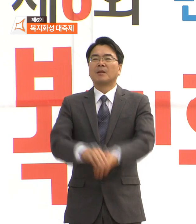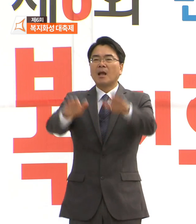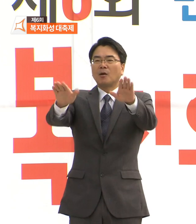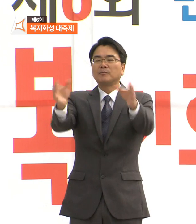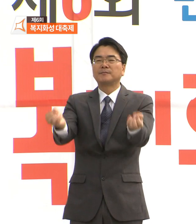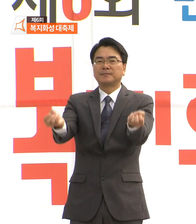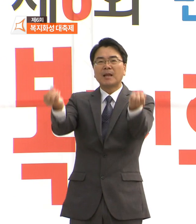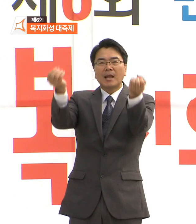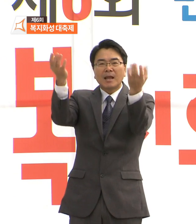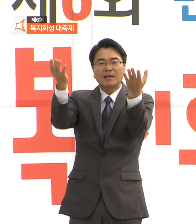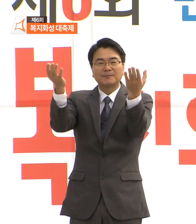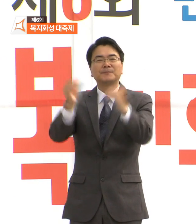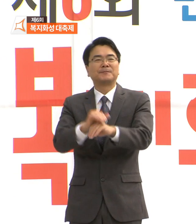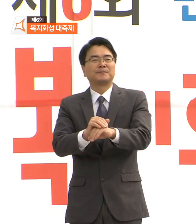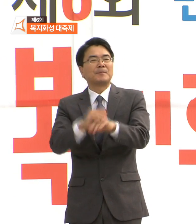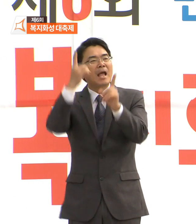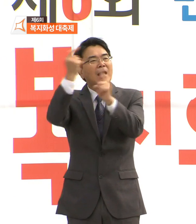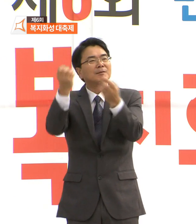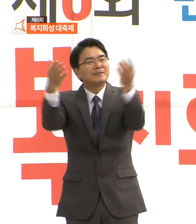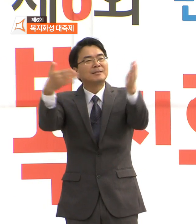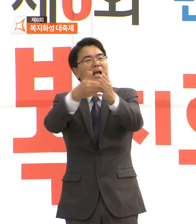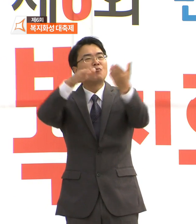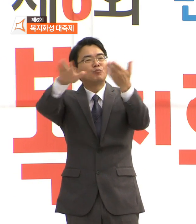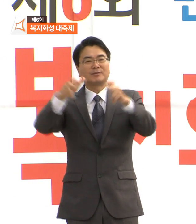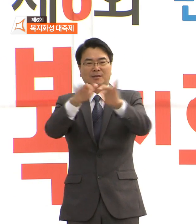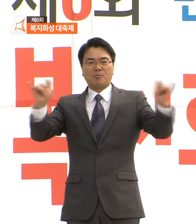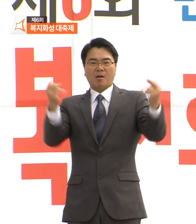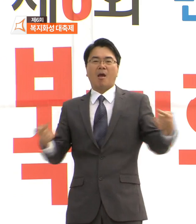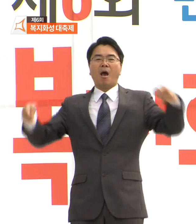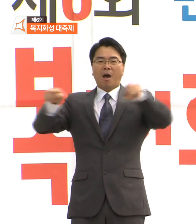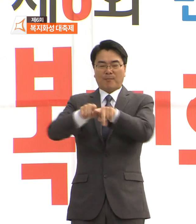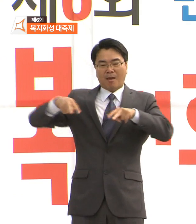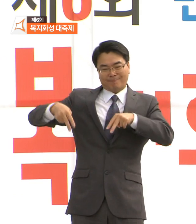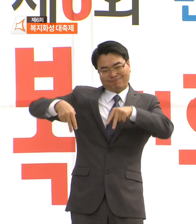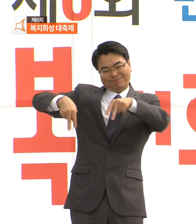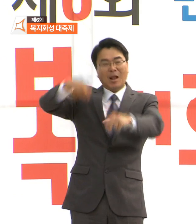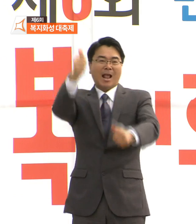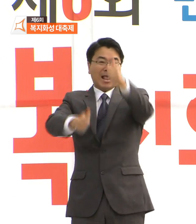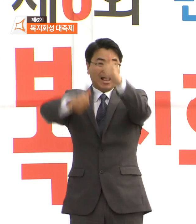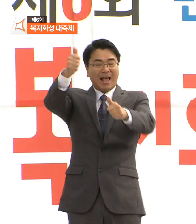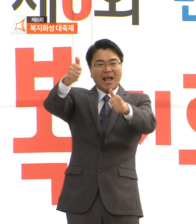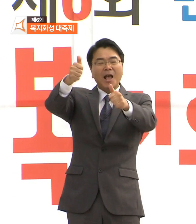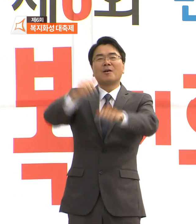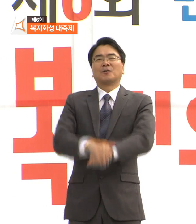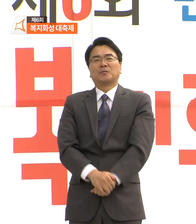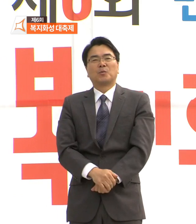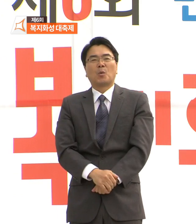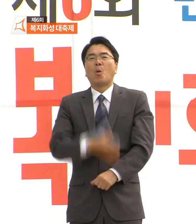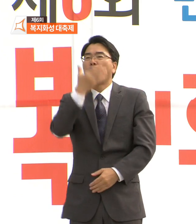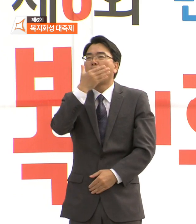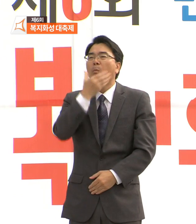오늘 이 행사는 이제 기념식이 끝나면 장애인과 함께하는 걷기 대회를 시작으로 해서 또